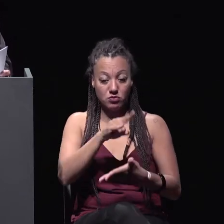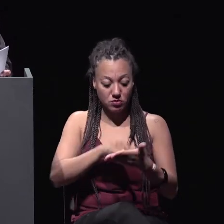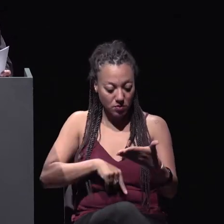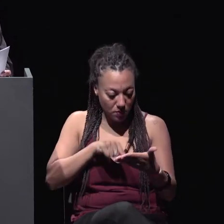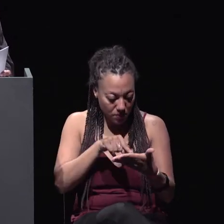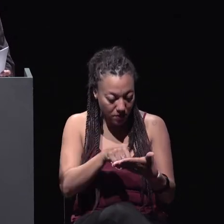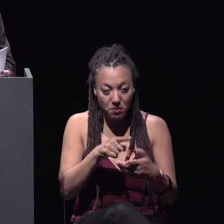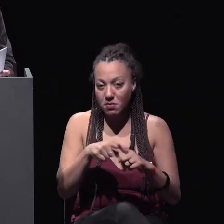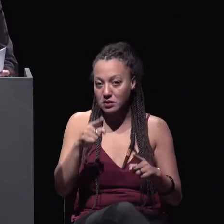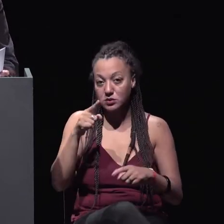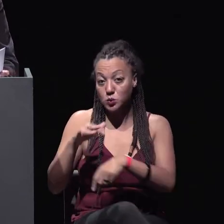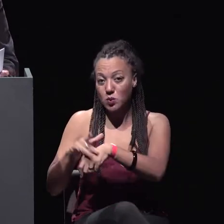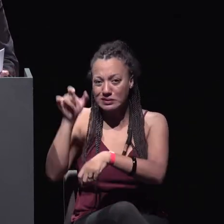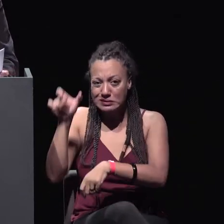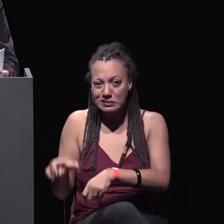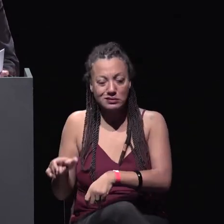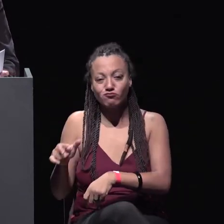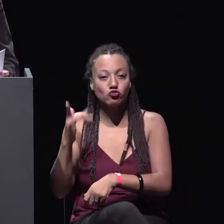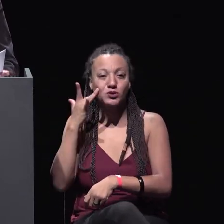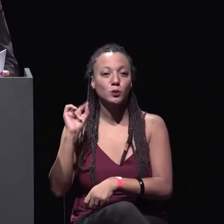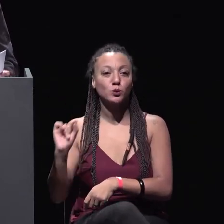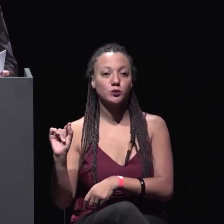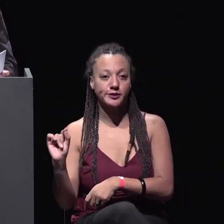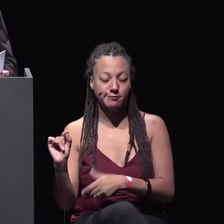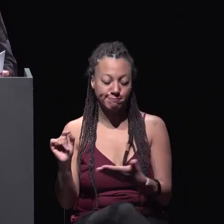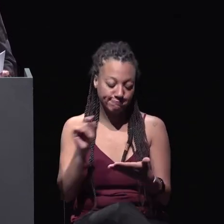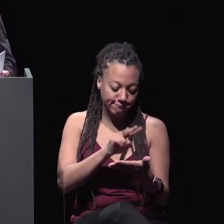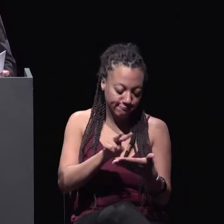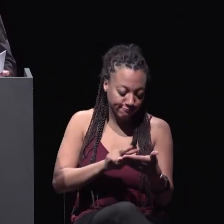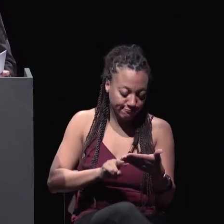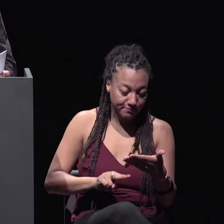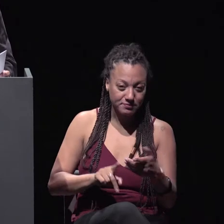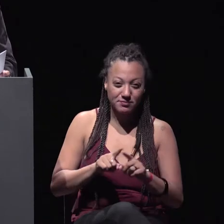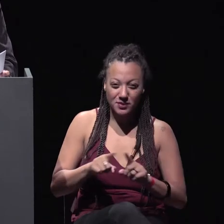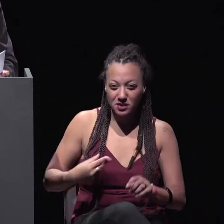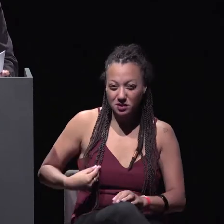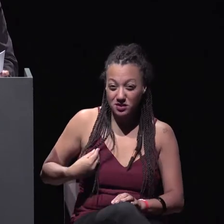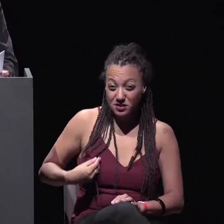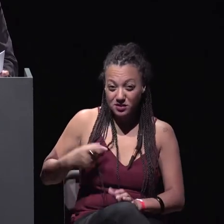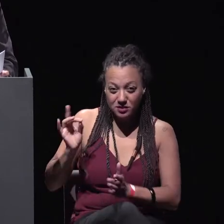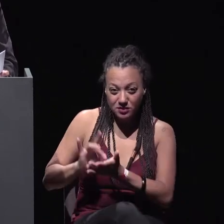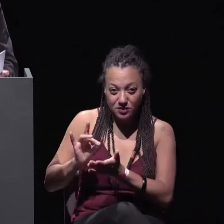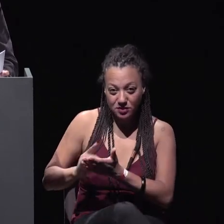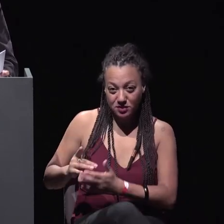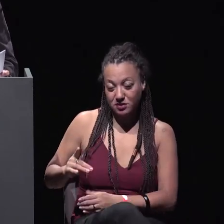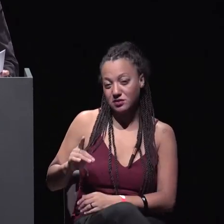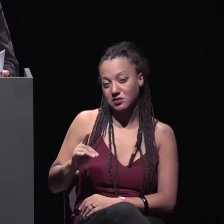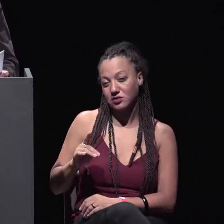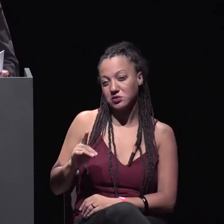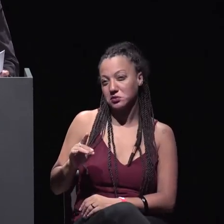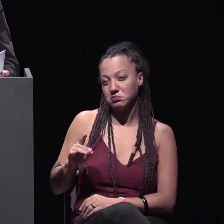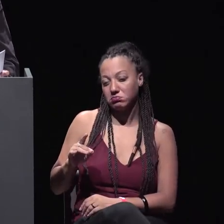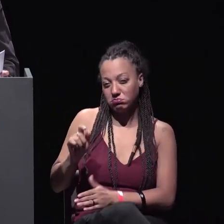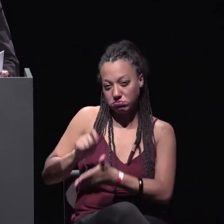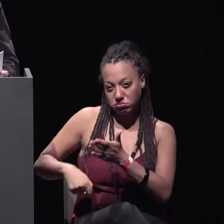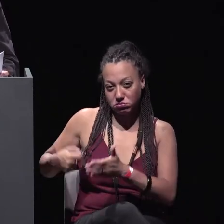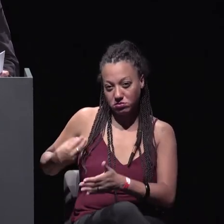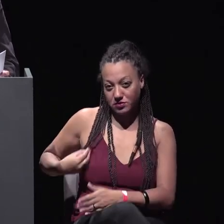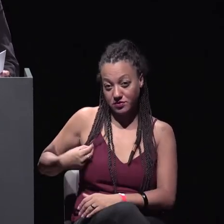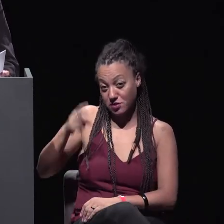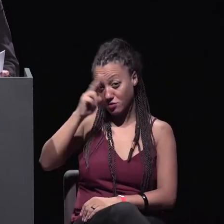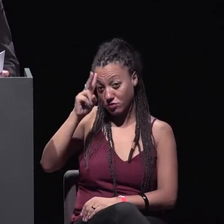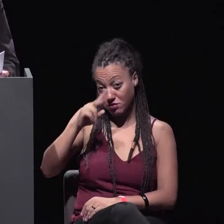enfim essa um é um elemento grande biografia do aleijadinho entretanto é escrita por volta de 1850